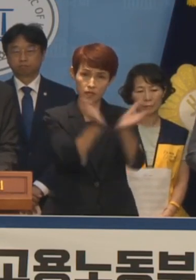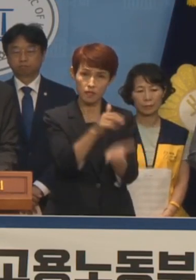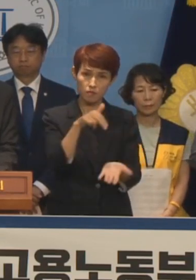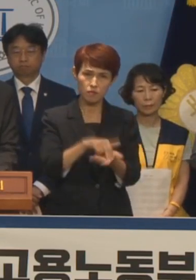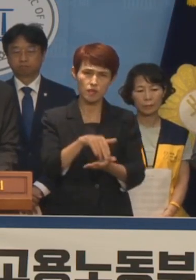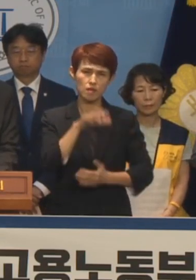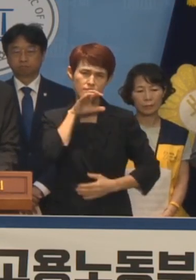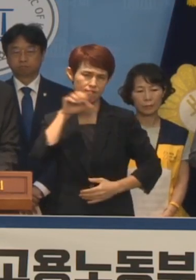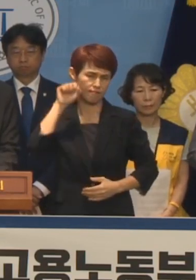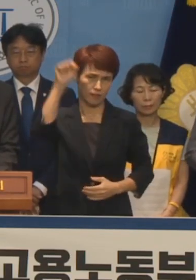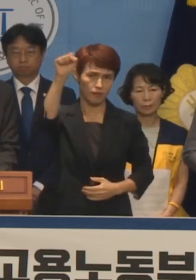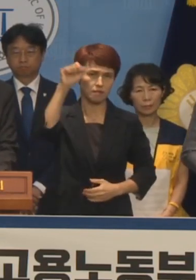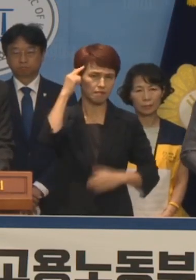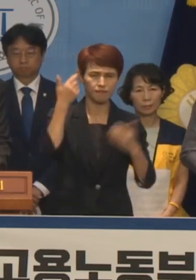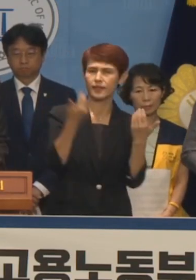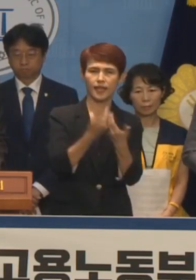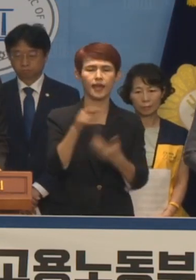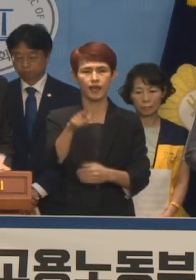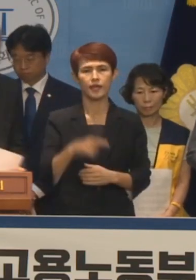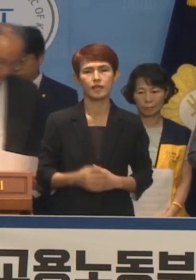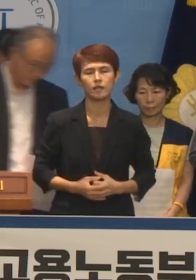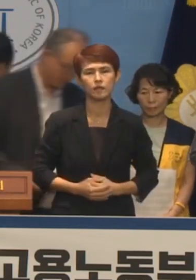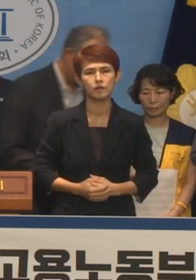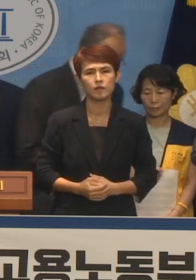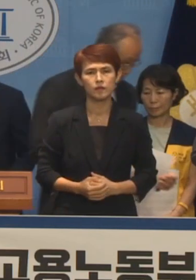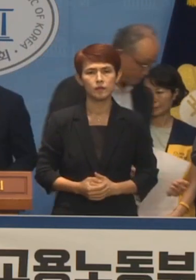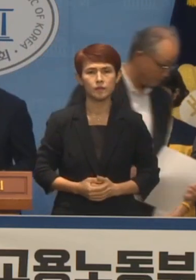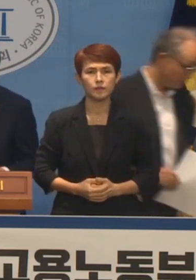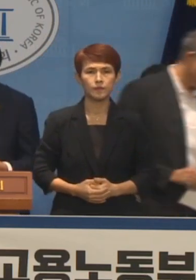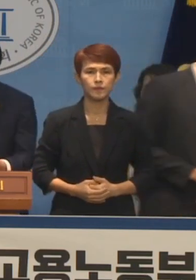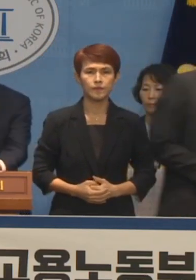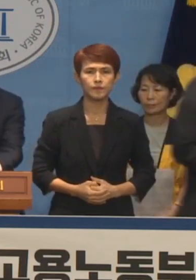반대 의사를 표명합니다.